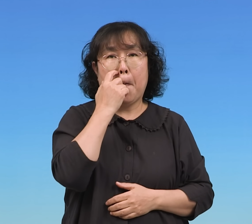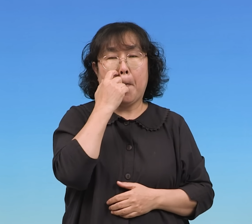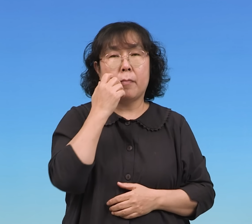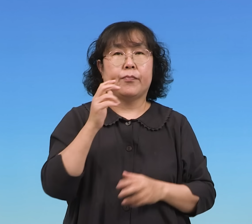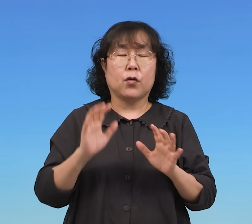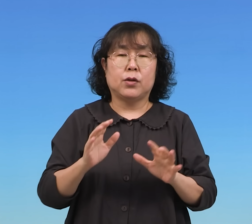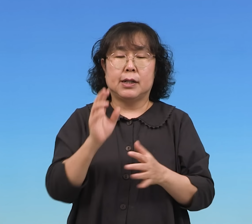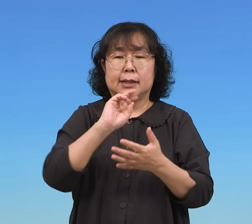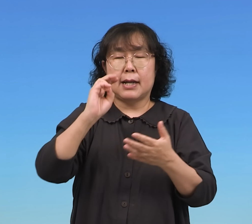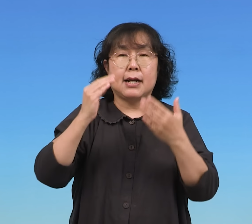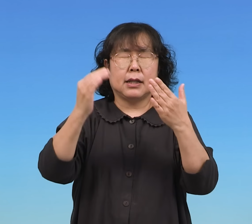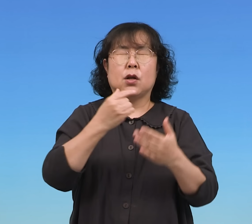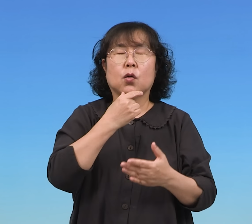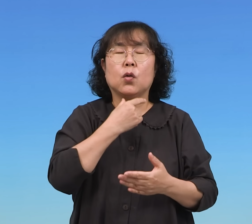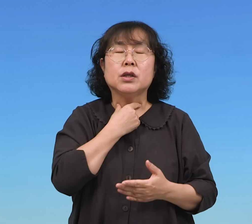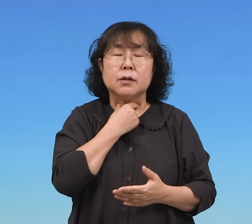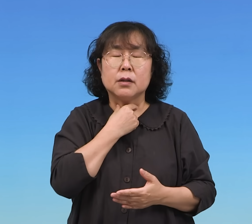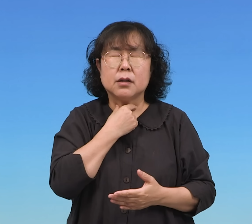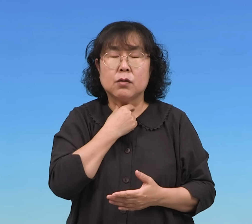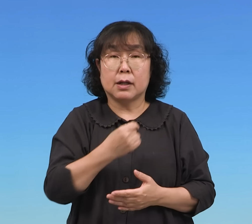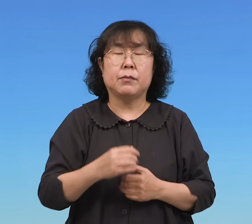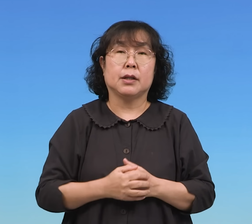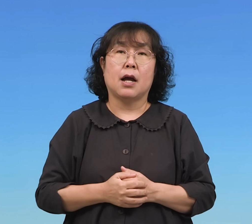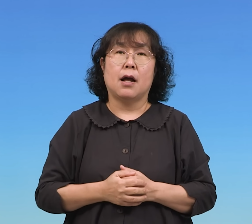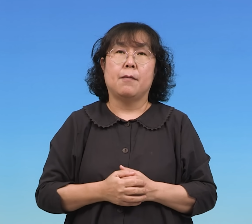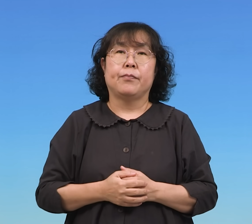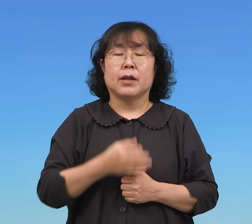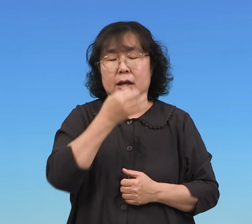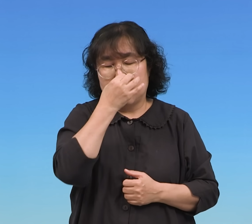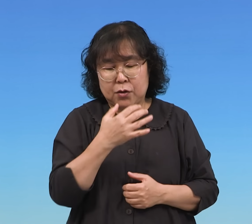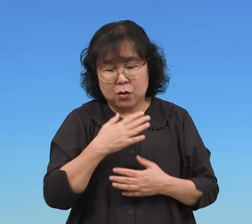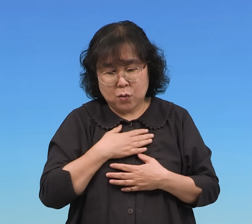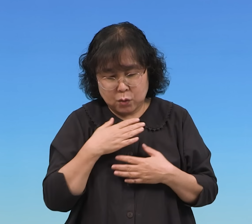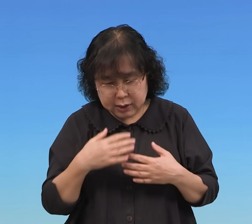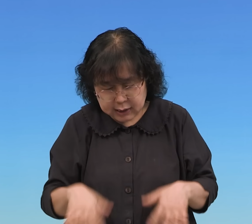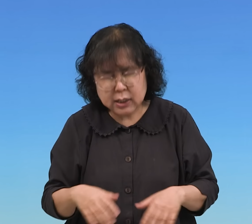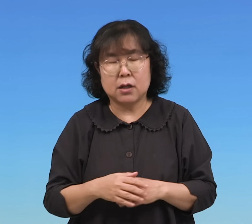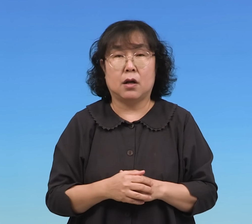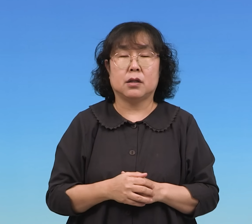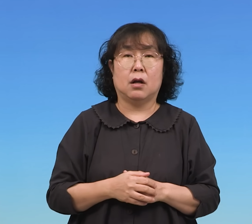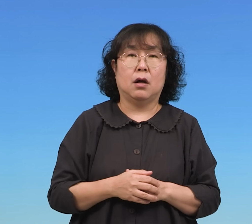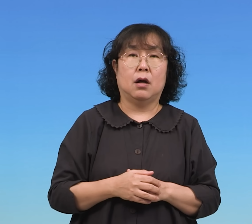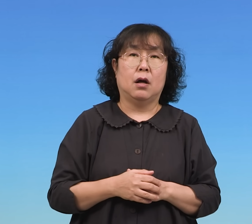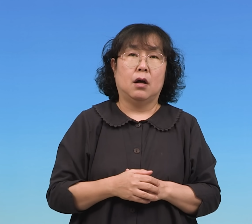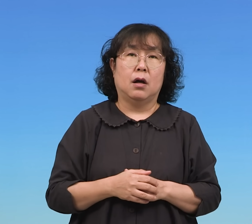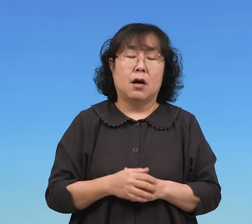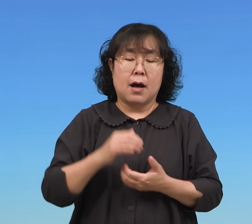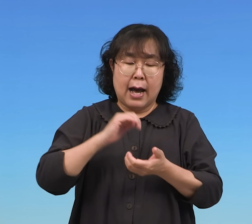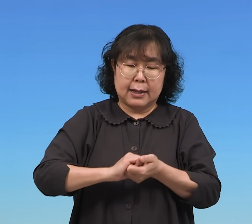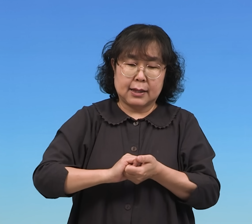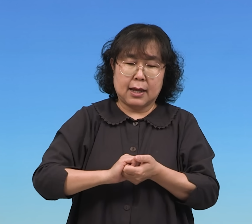힘들고 지쳐 낭망하고 넘어져 한계 상황이 왔어요. 일어날 힘 전혀 없을 때에 조용히 다가와 손잡아